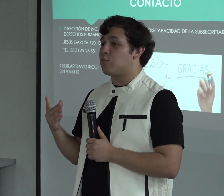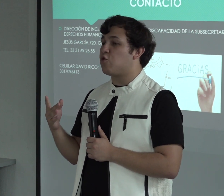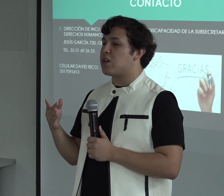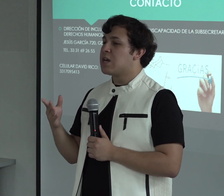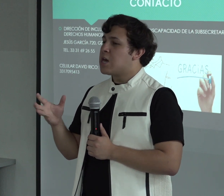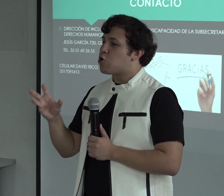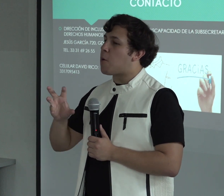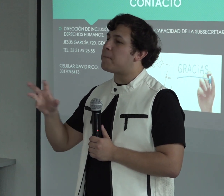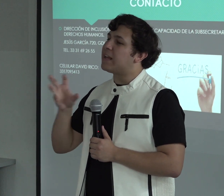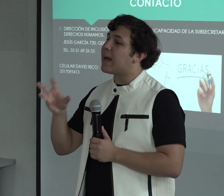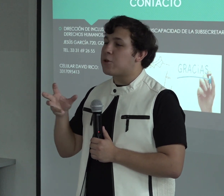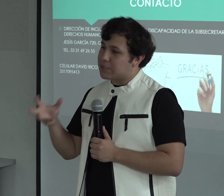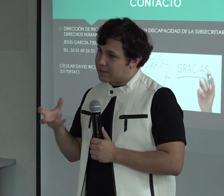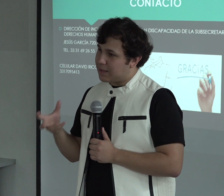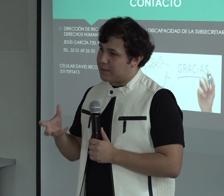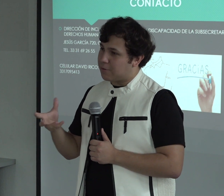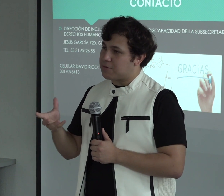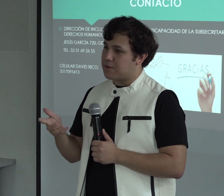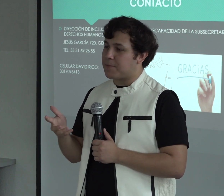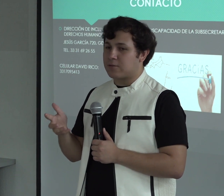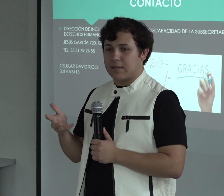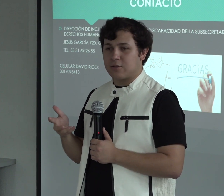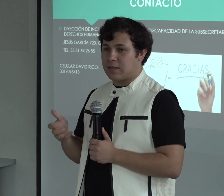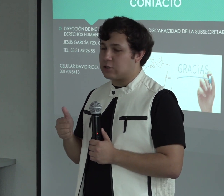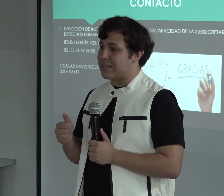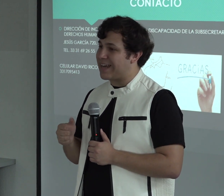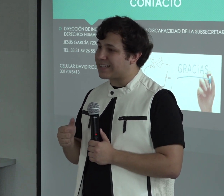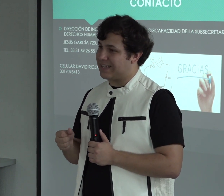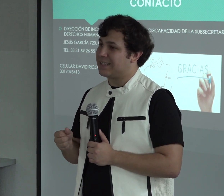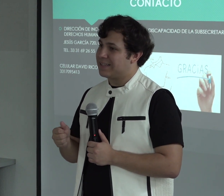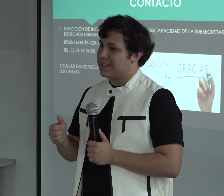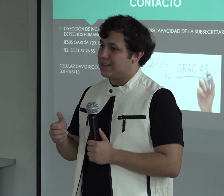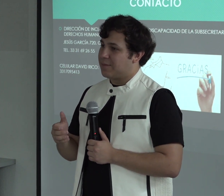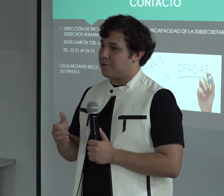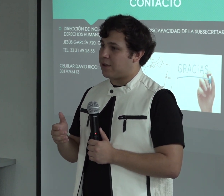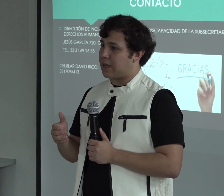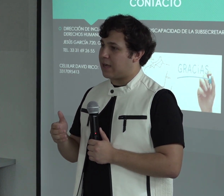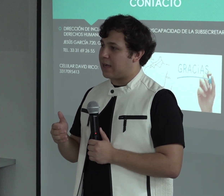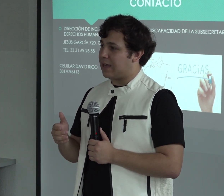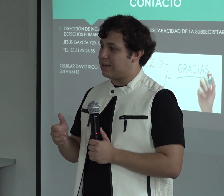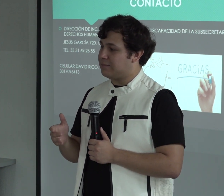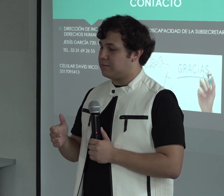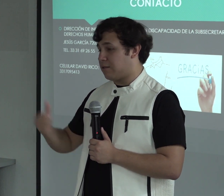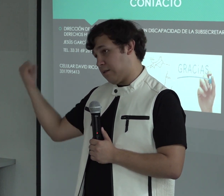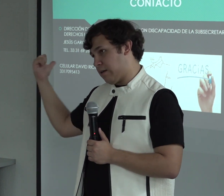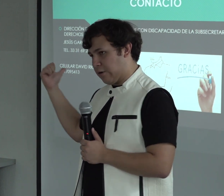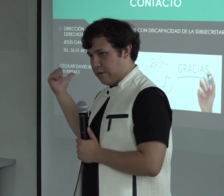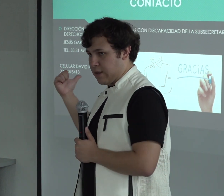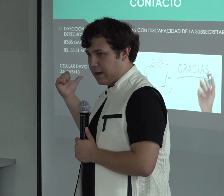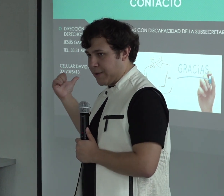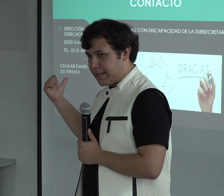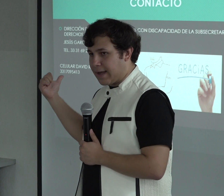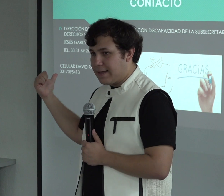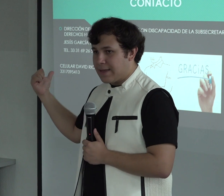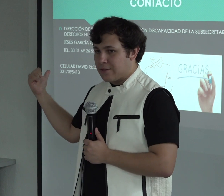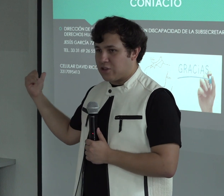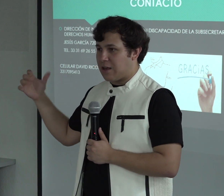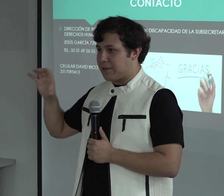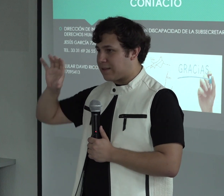muy complicados de entender cuando una persona sorda los redacta. Porque recordamos la gramática, entonces a veces ellos